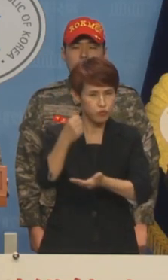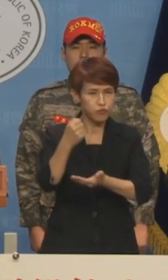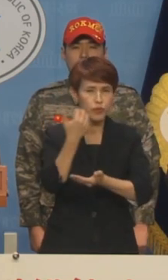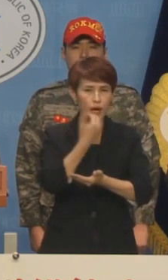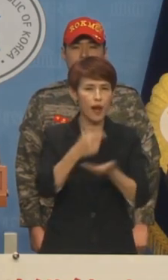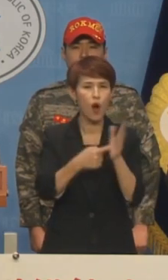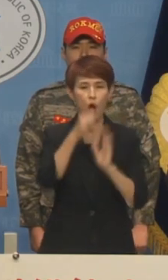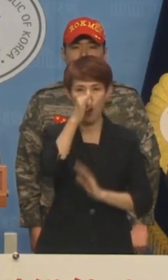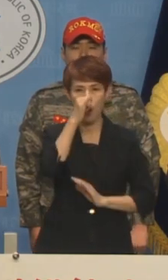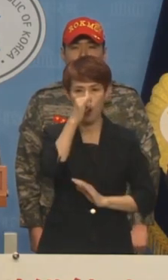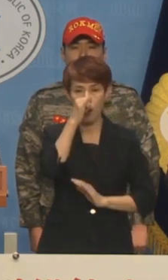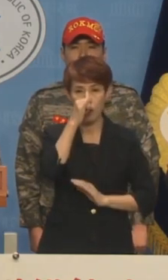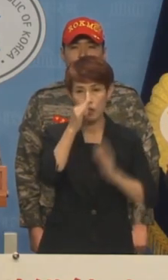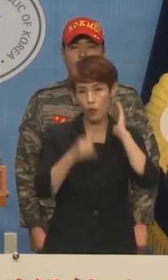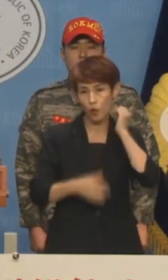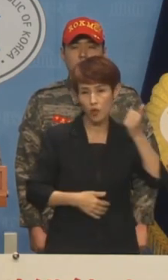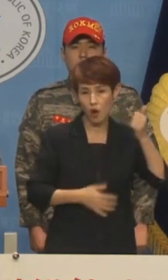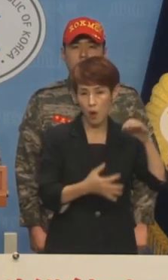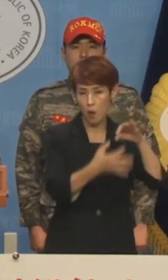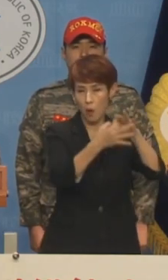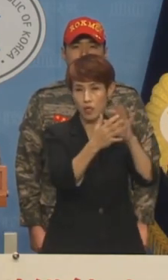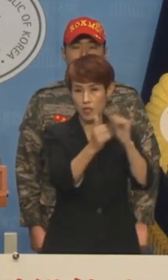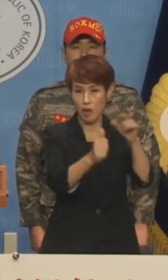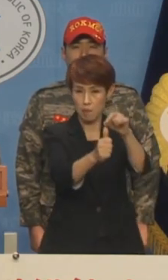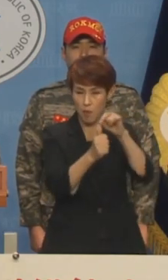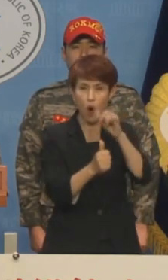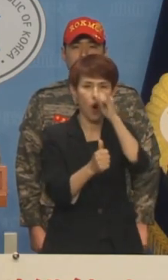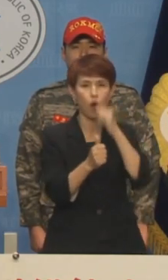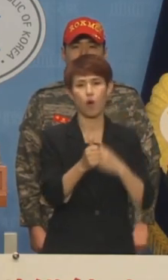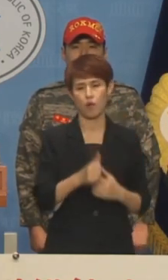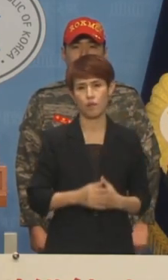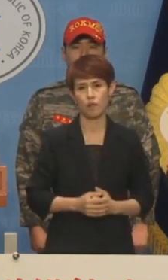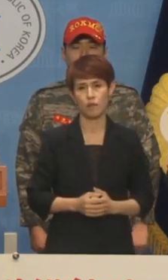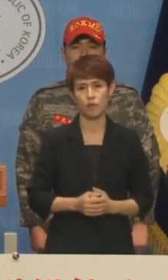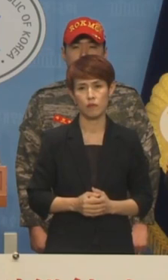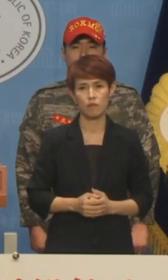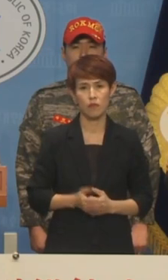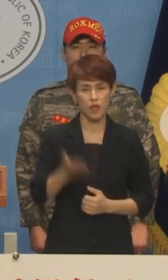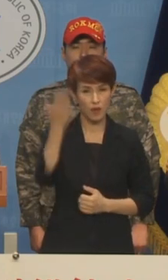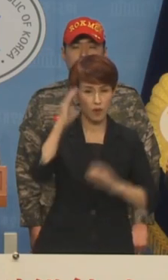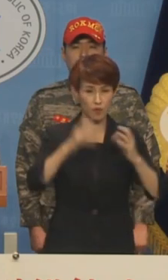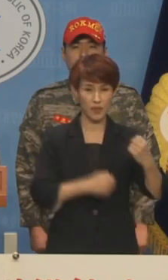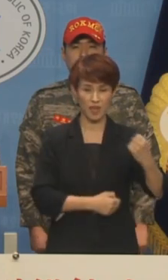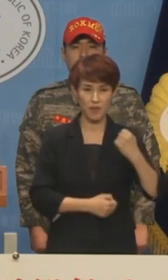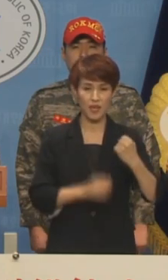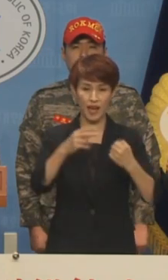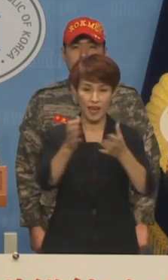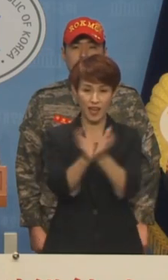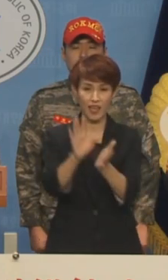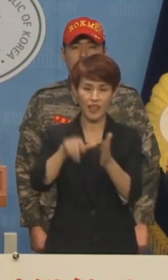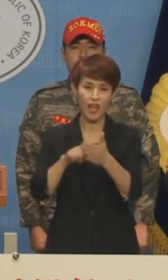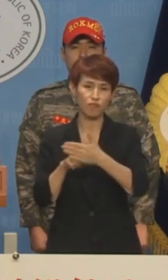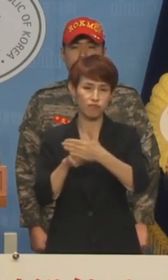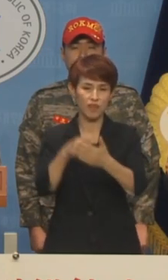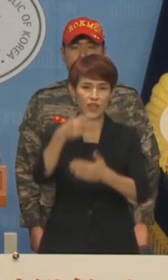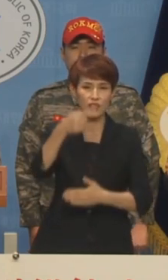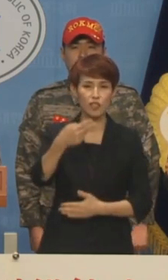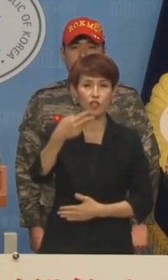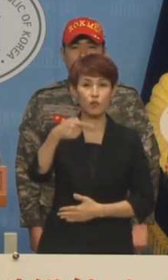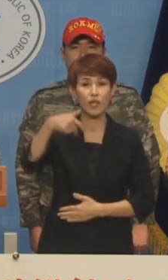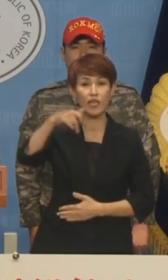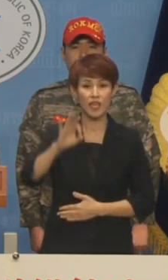그 집행부에도 대통령과 친분 있는 인사가 다수 포진해왔습니다. 이는 과거 국민의힘이 야당이던 시절 추진한 드루킹 특검 등의